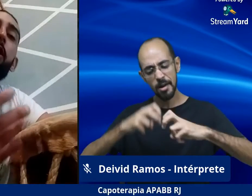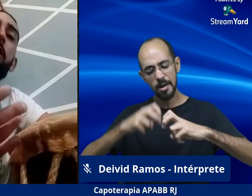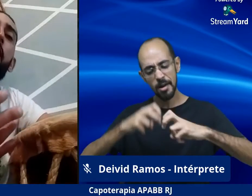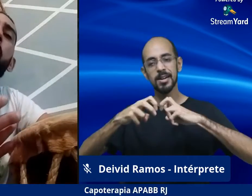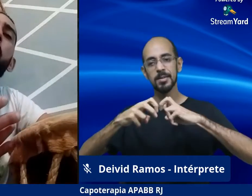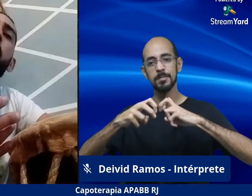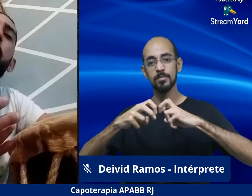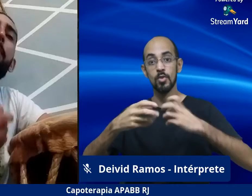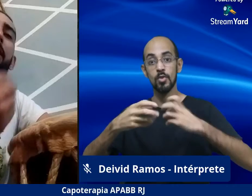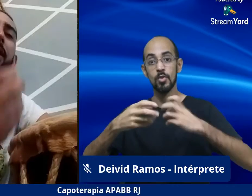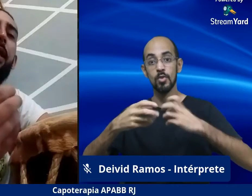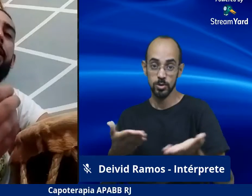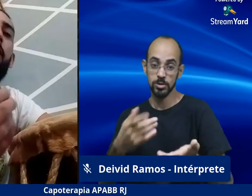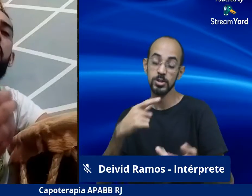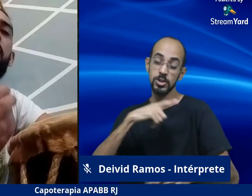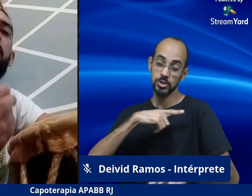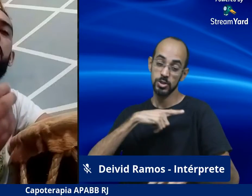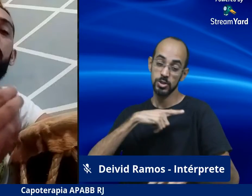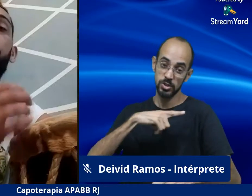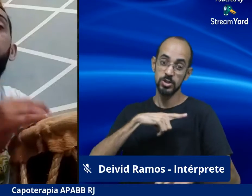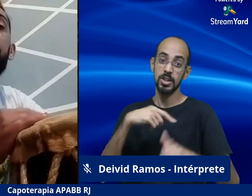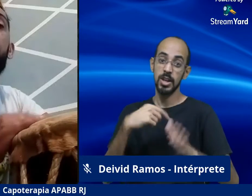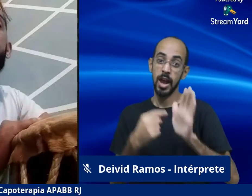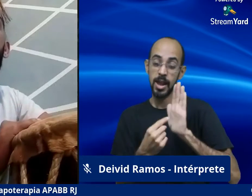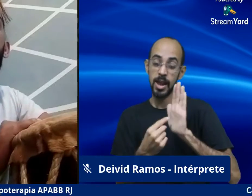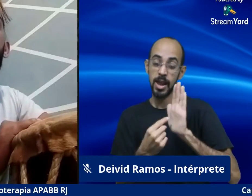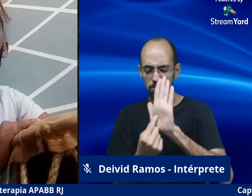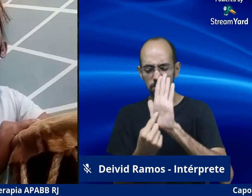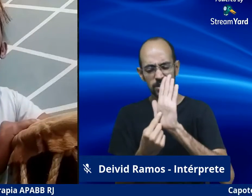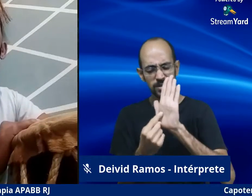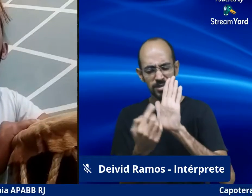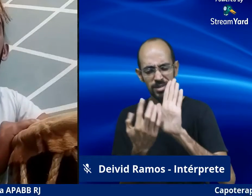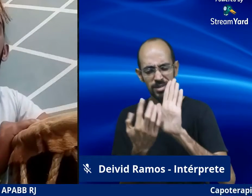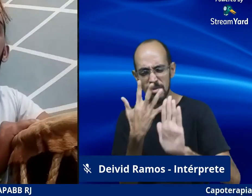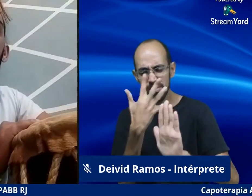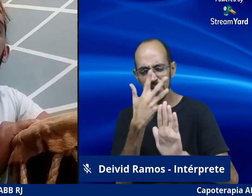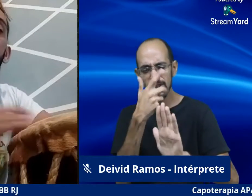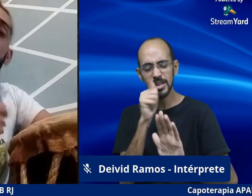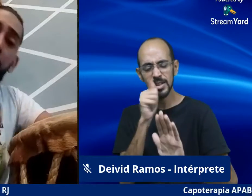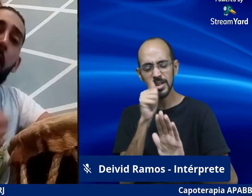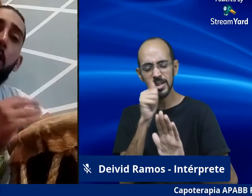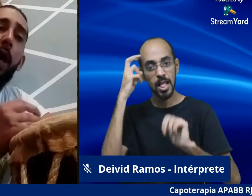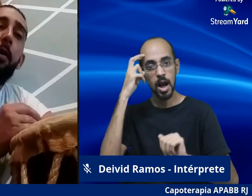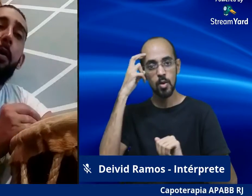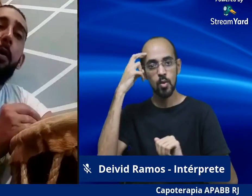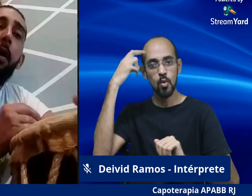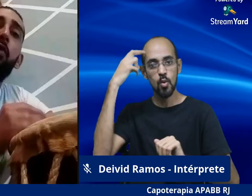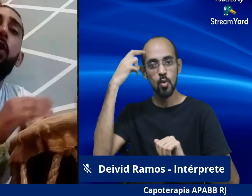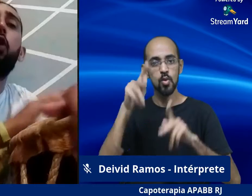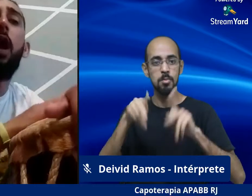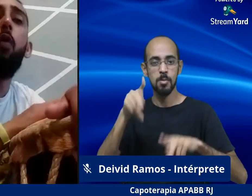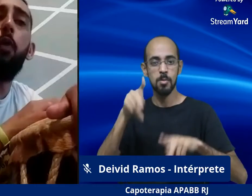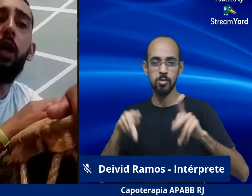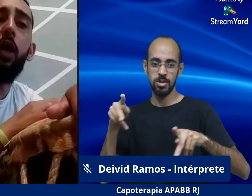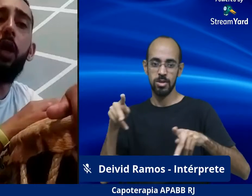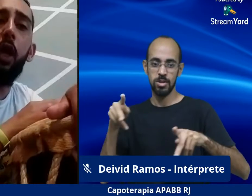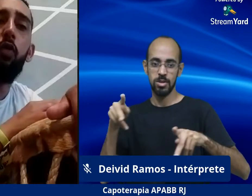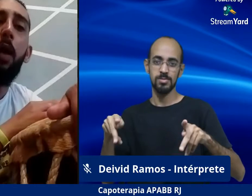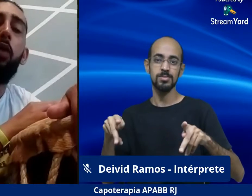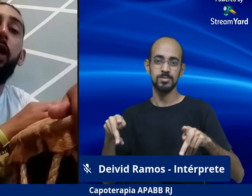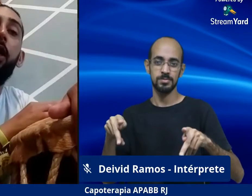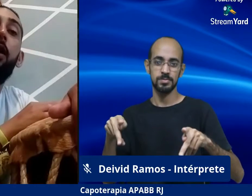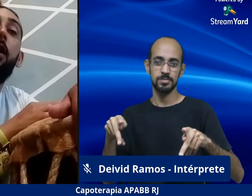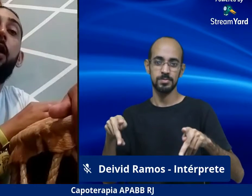dia a gente tem como uma apresentação lindíssima da nossa cultura popular, né? Então agora eu vou tocar um pouquinho